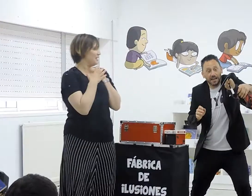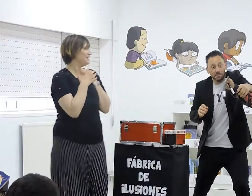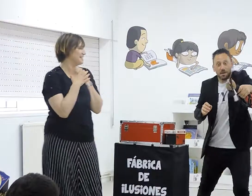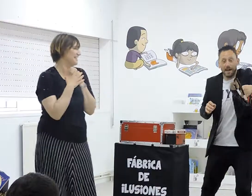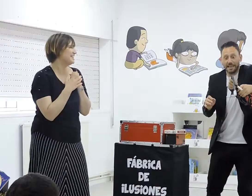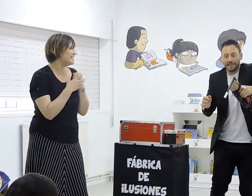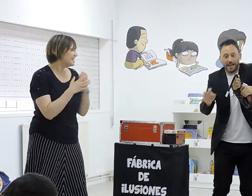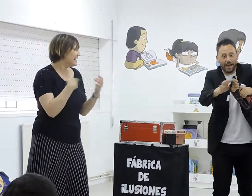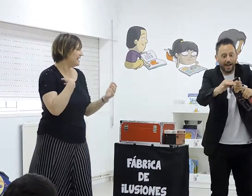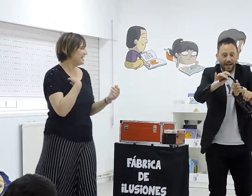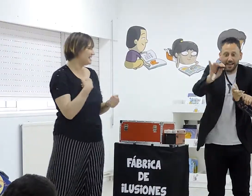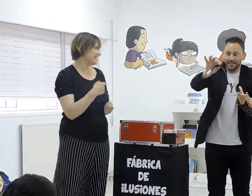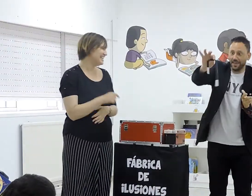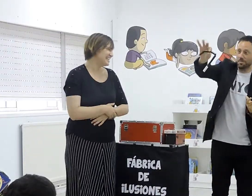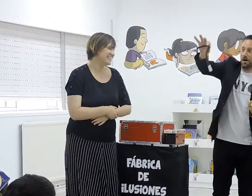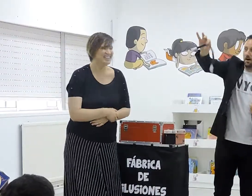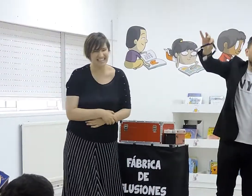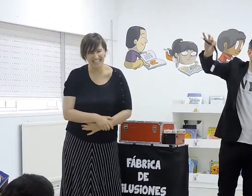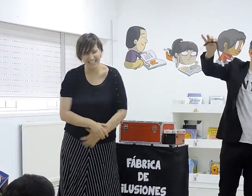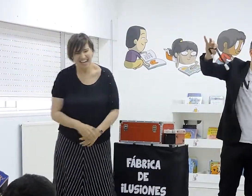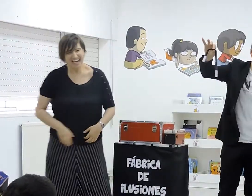¡Ah!